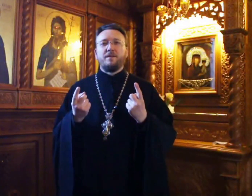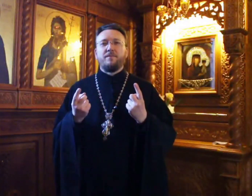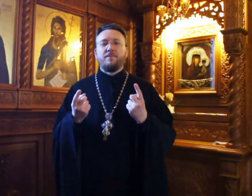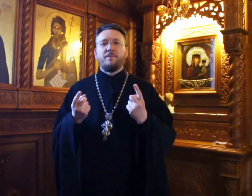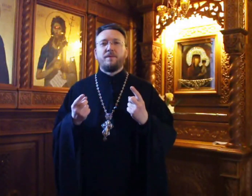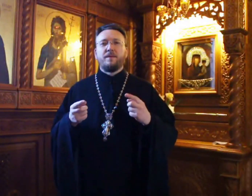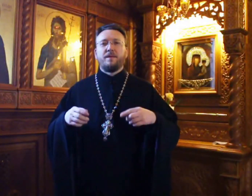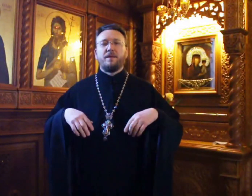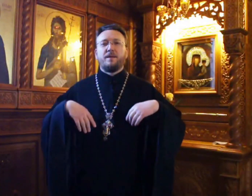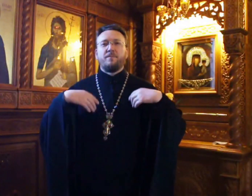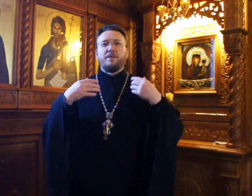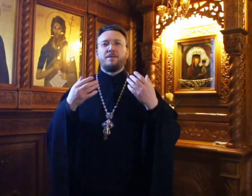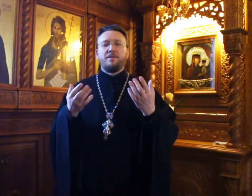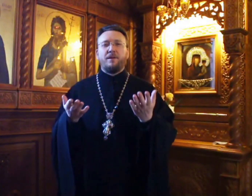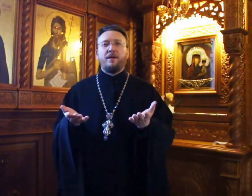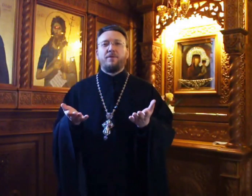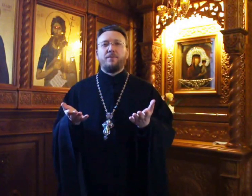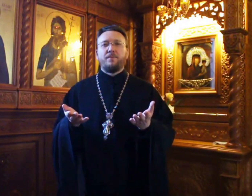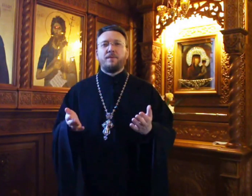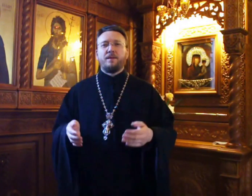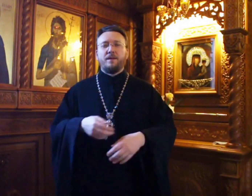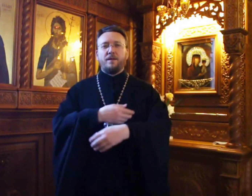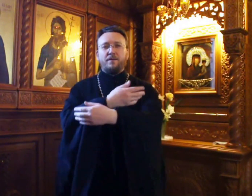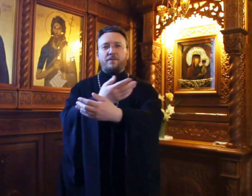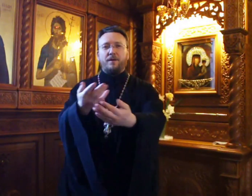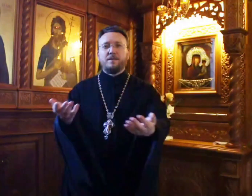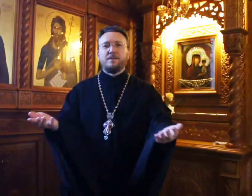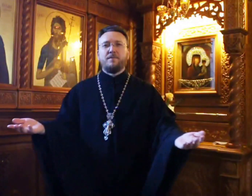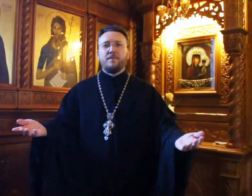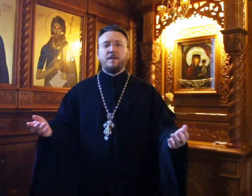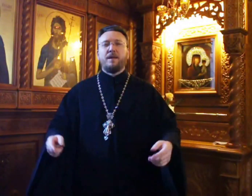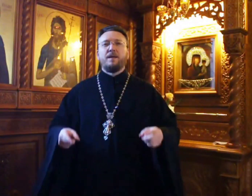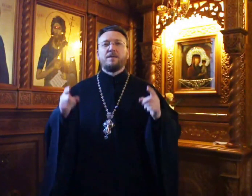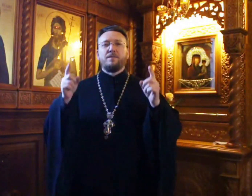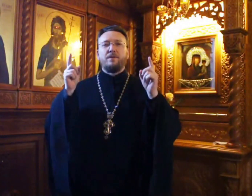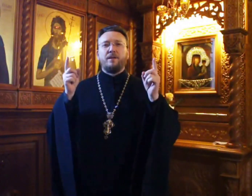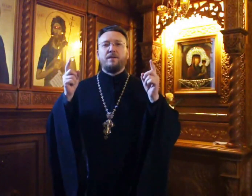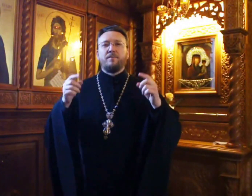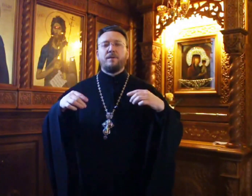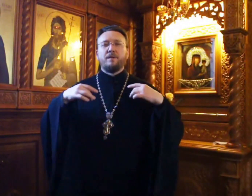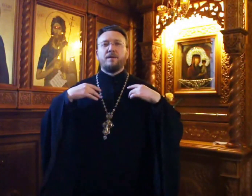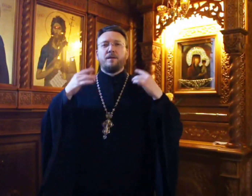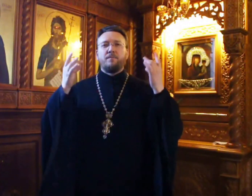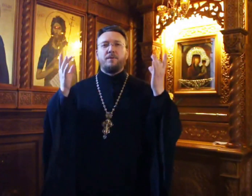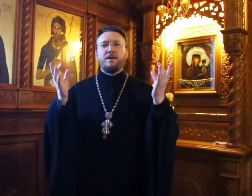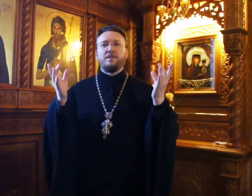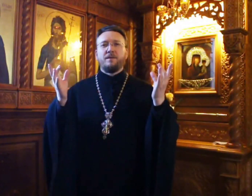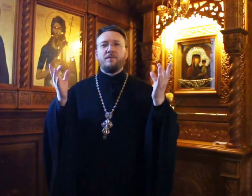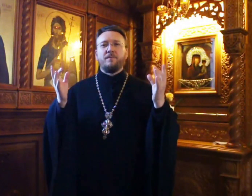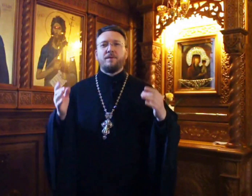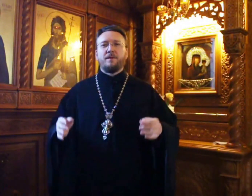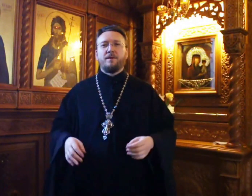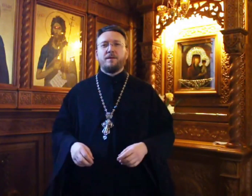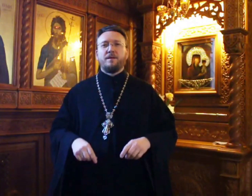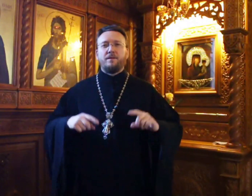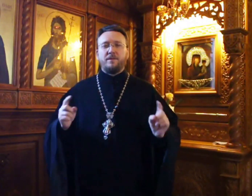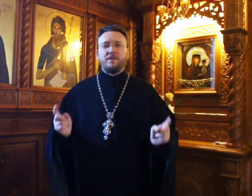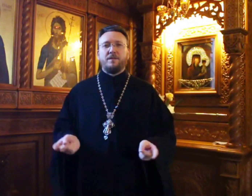воскресе! Поздравляю вас с великим праздником